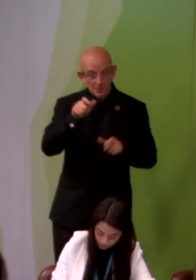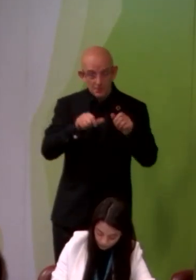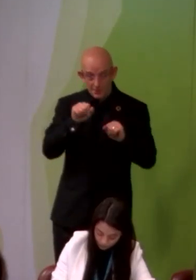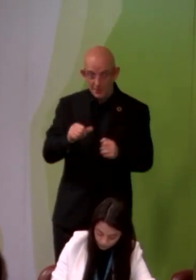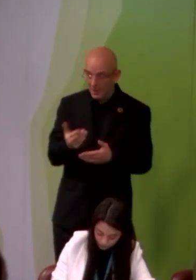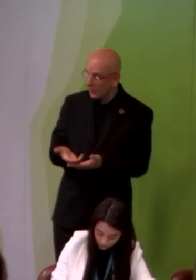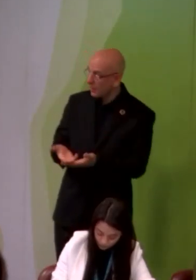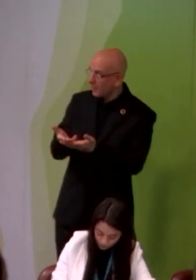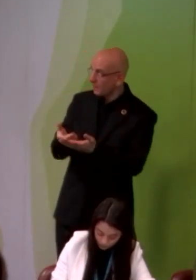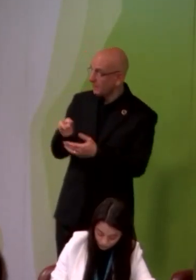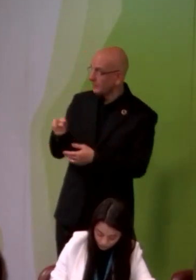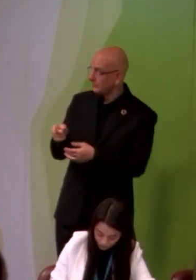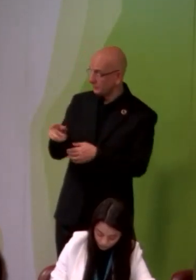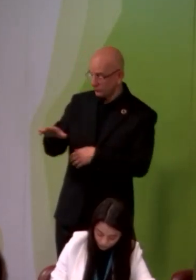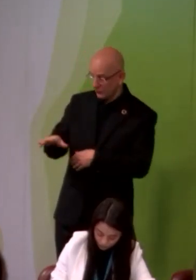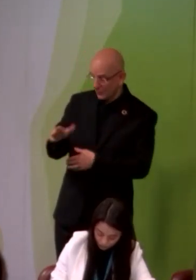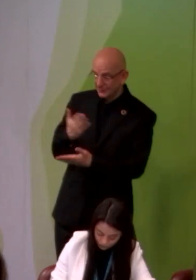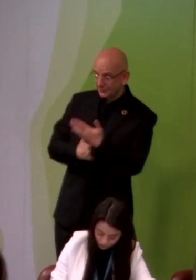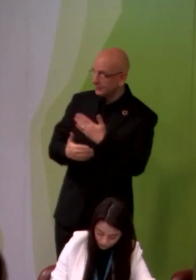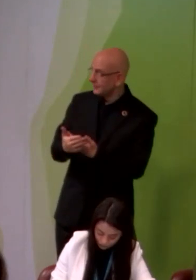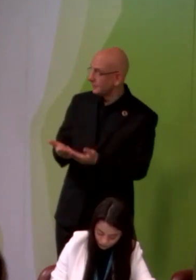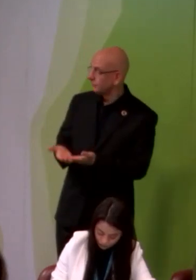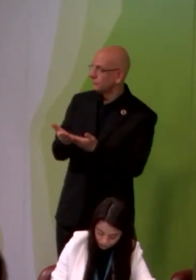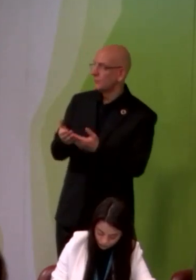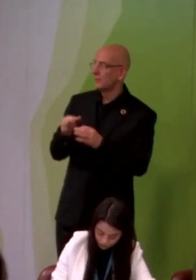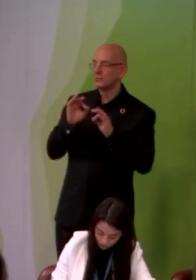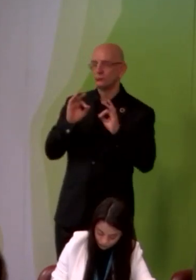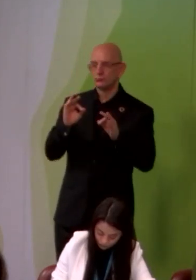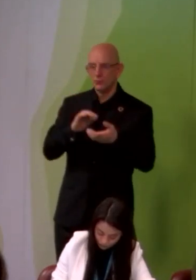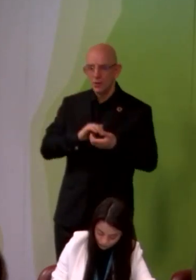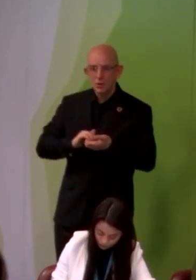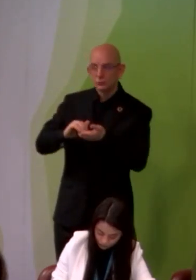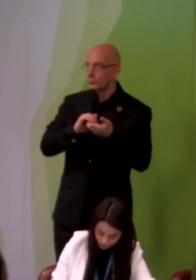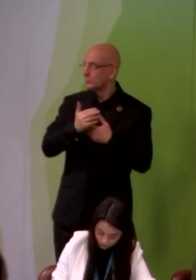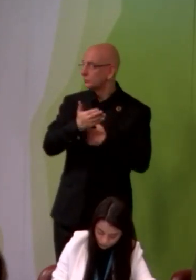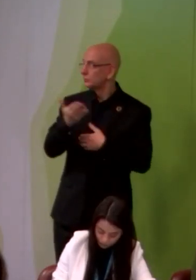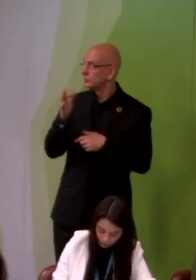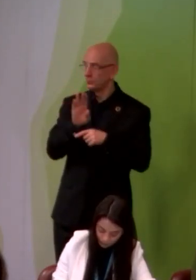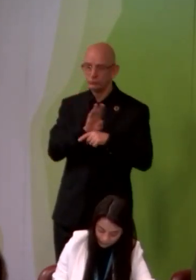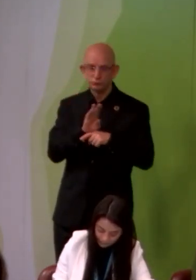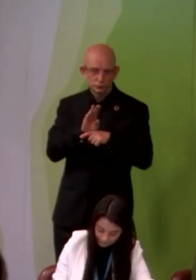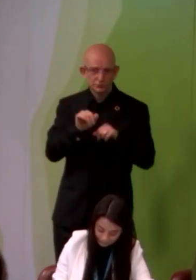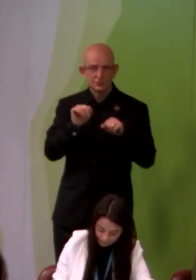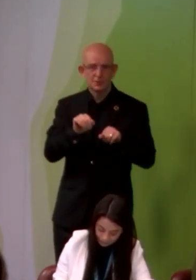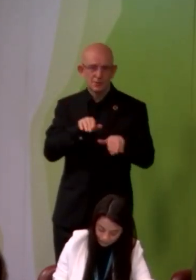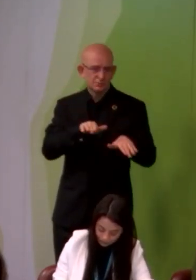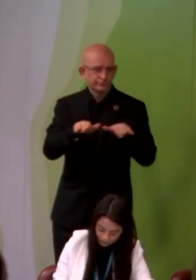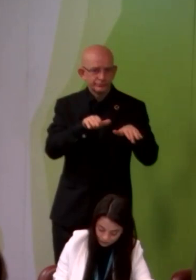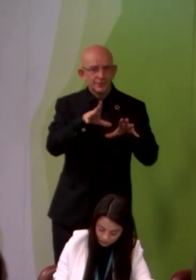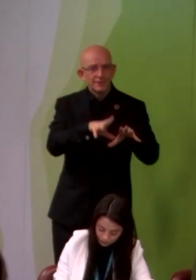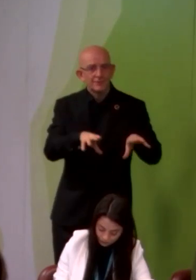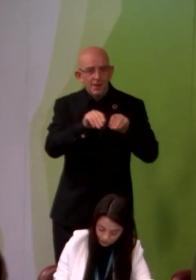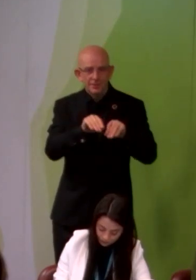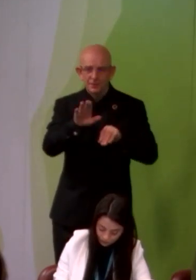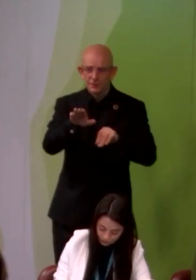des personnes handicapées au Burundi. Sensibiliser les familles de la campagne en général